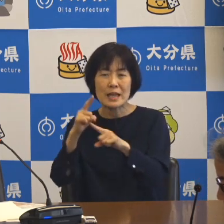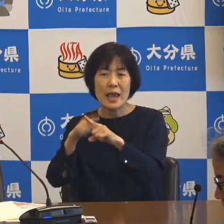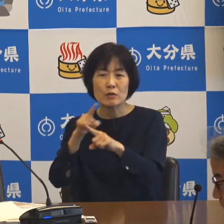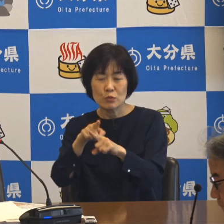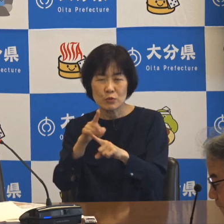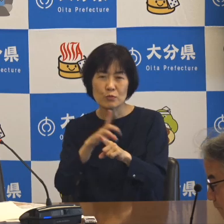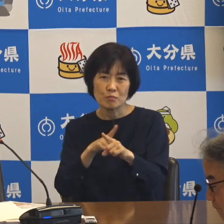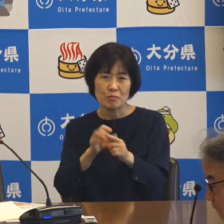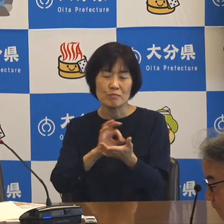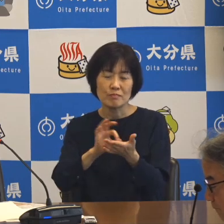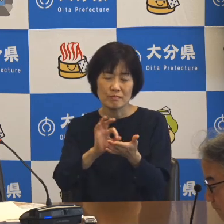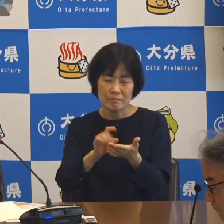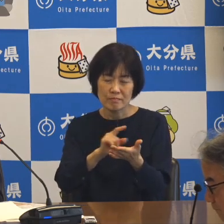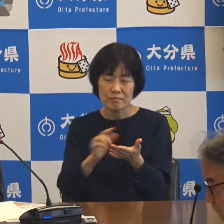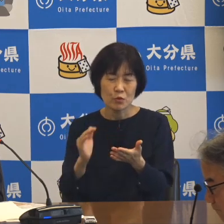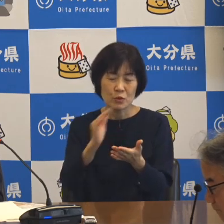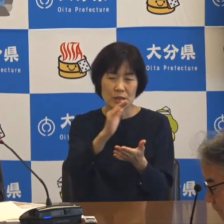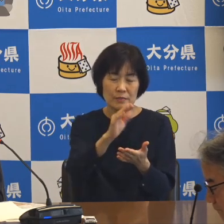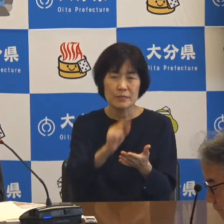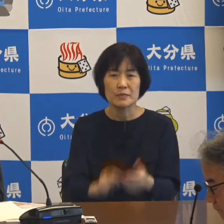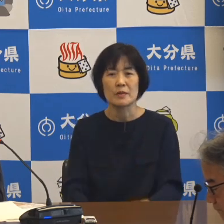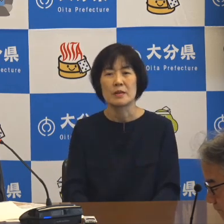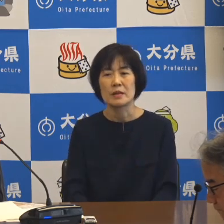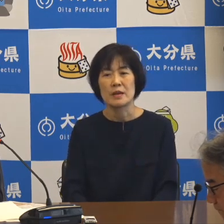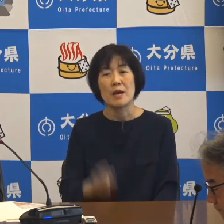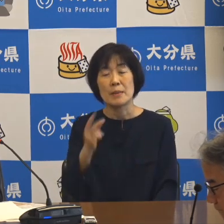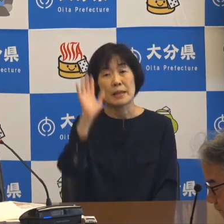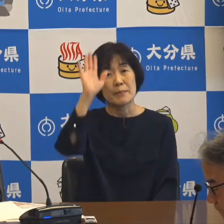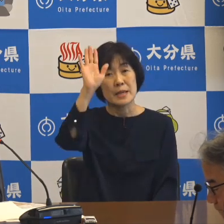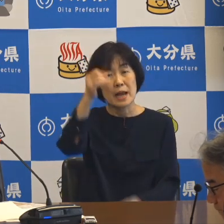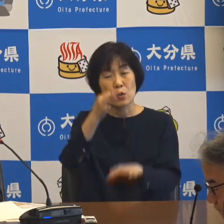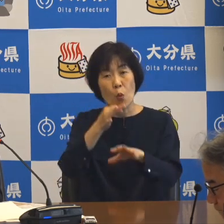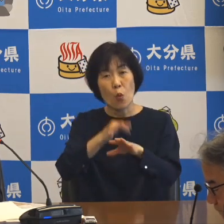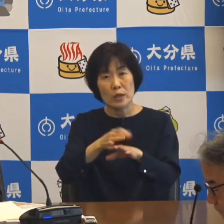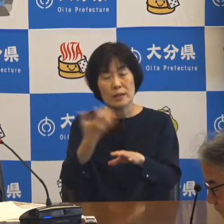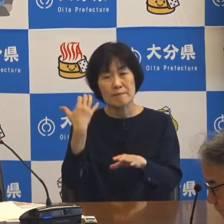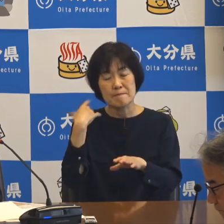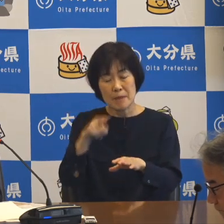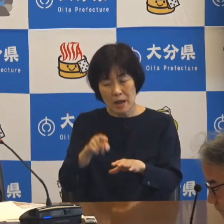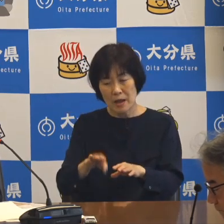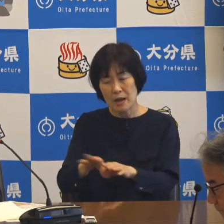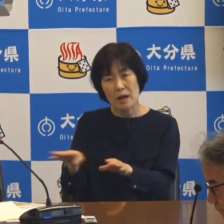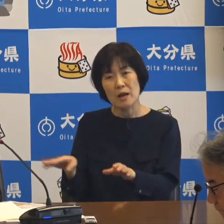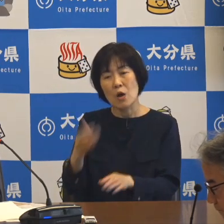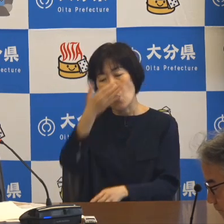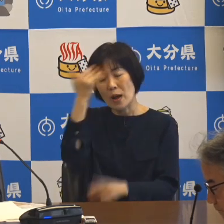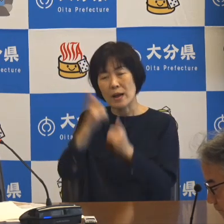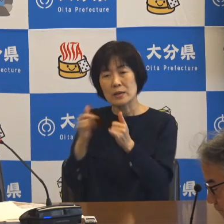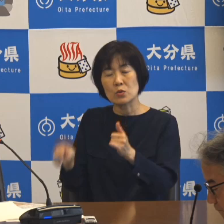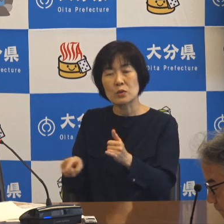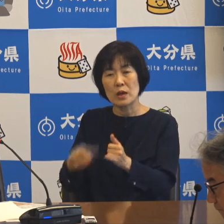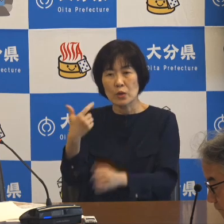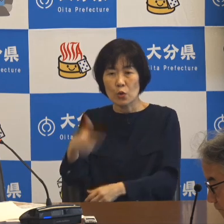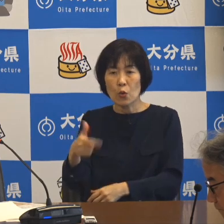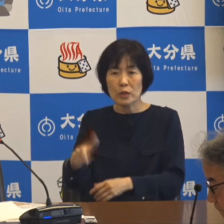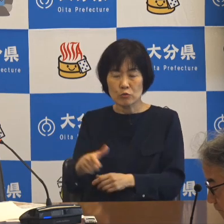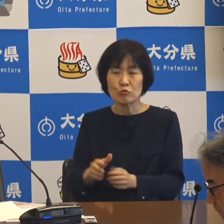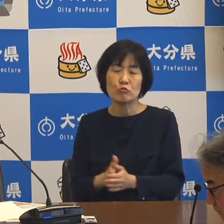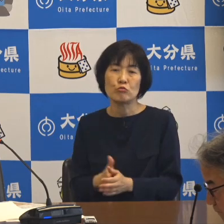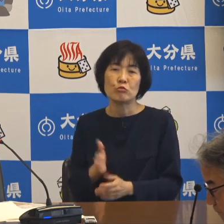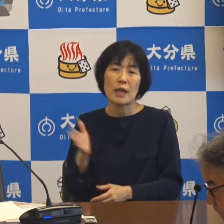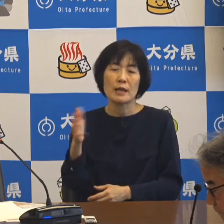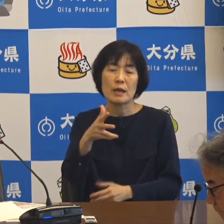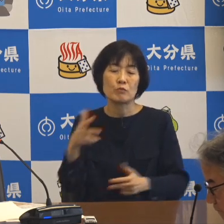ところを据えておりますし、また未来の大分を担うですね、教育、ここはやはり遠隔教育システムなどを活用